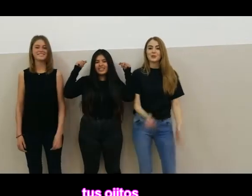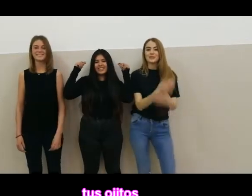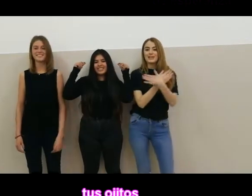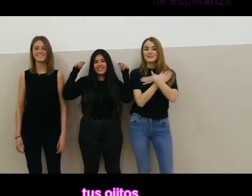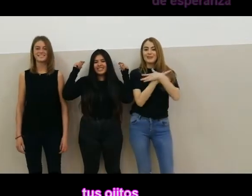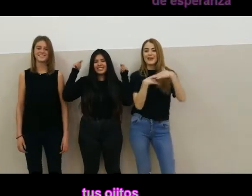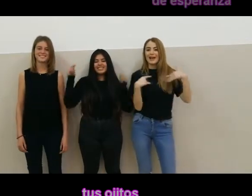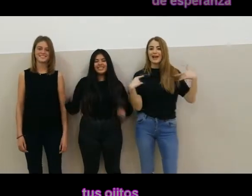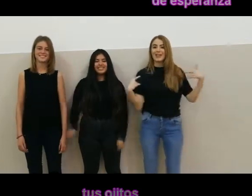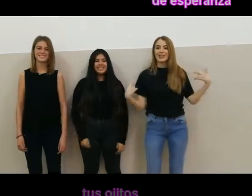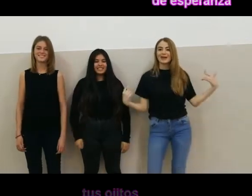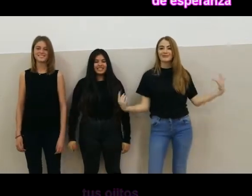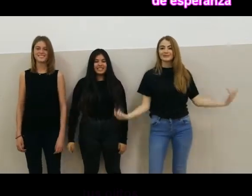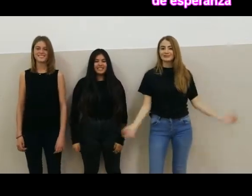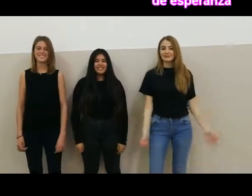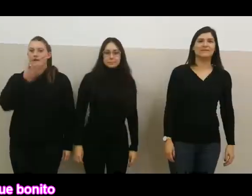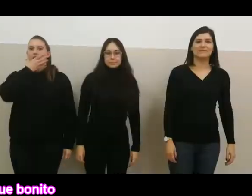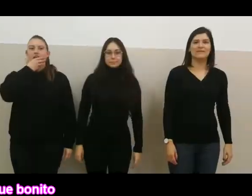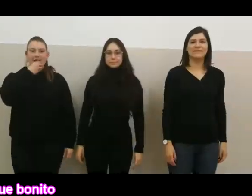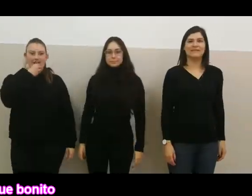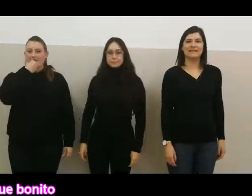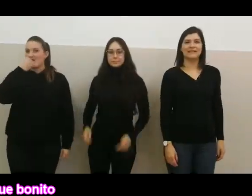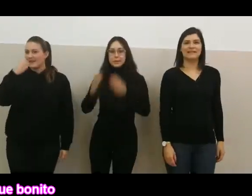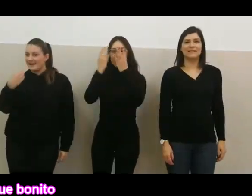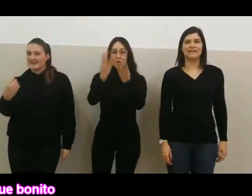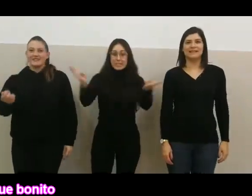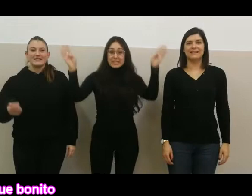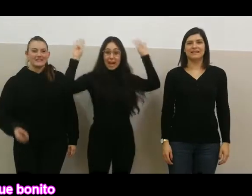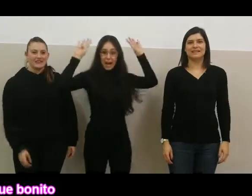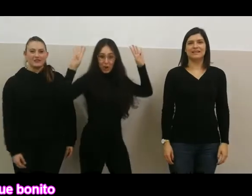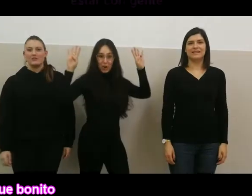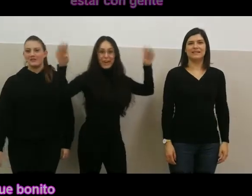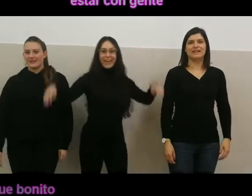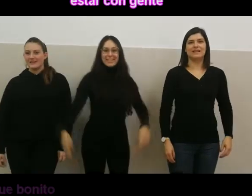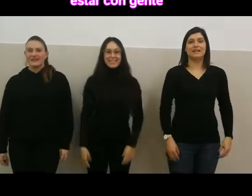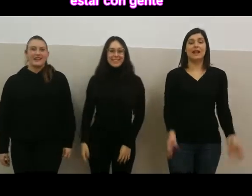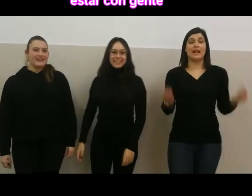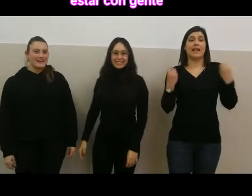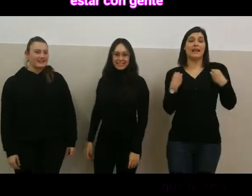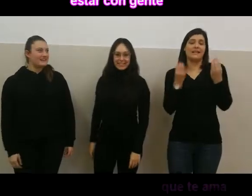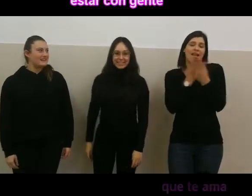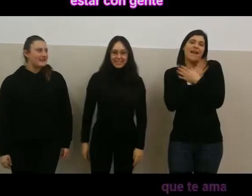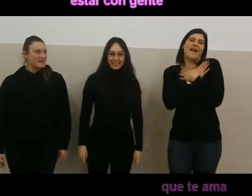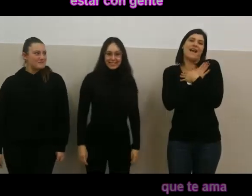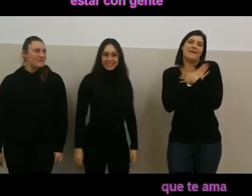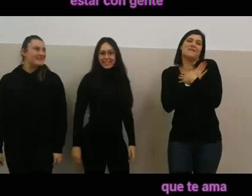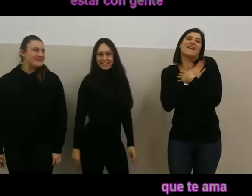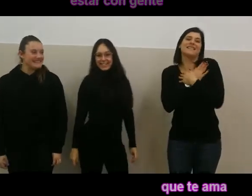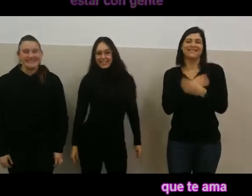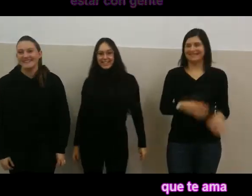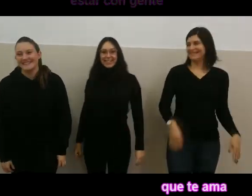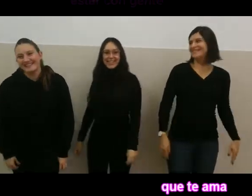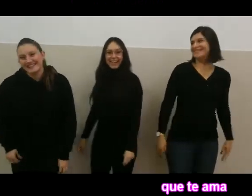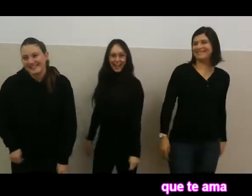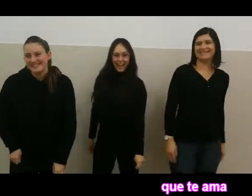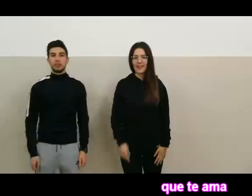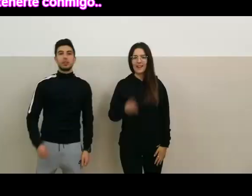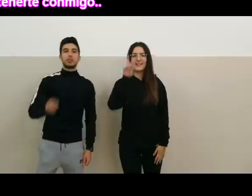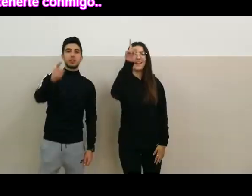de esperanza. Qué bonito estar con gente que te ama.